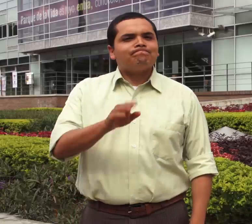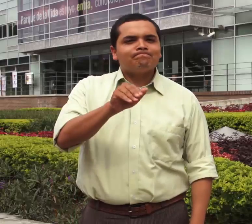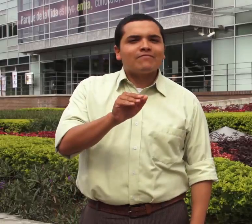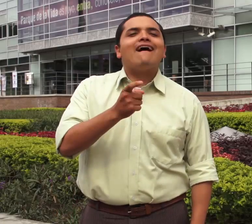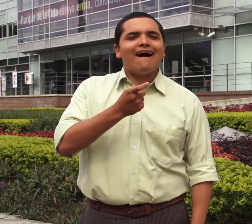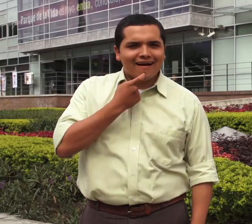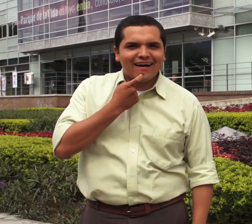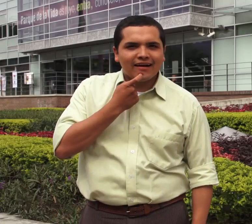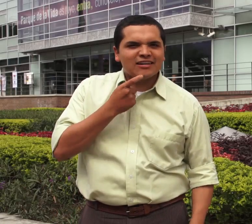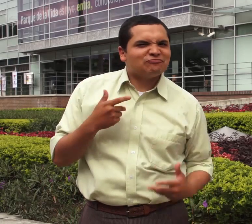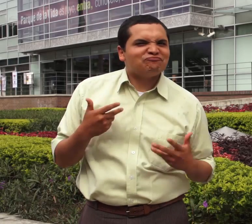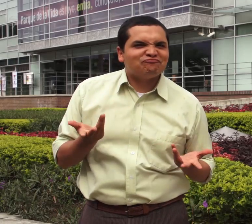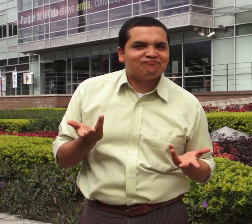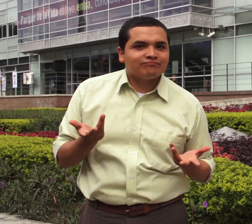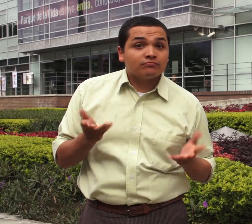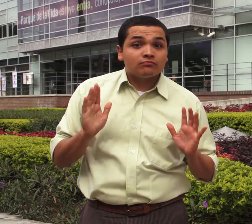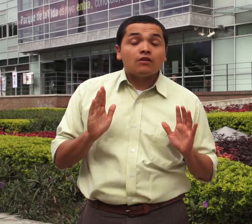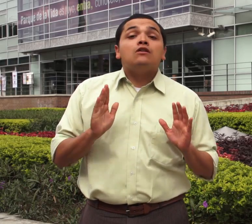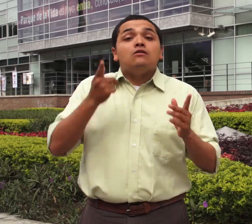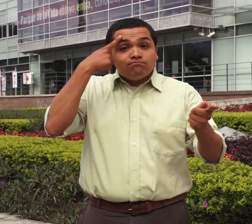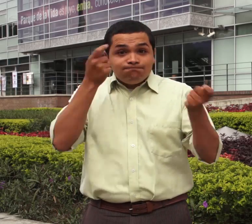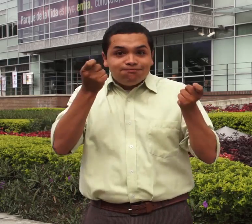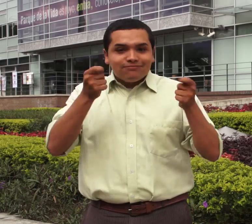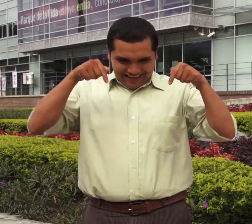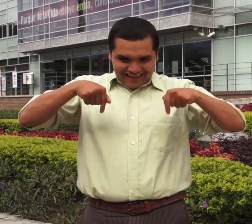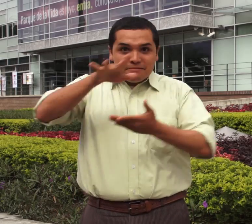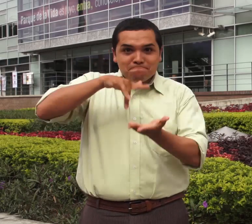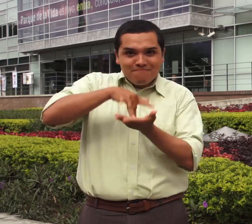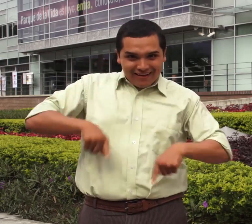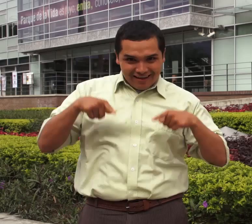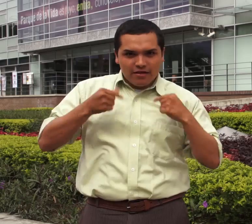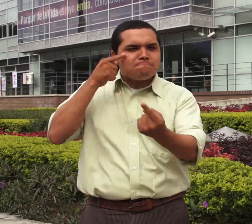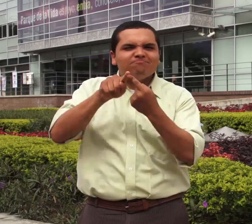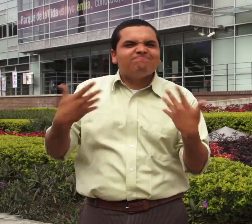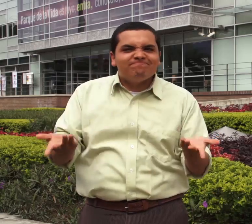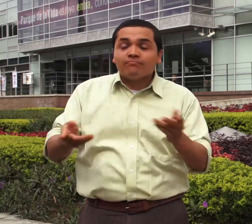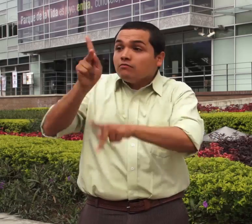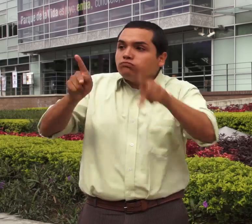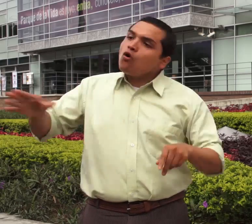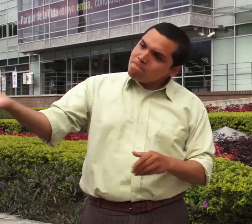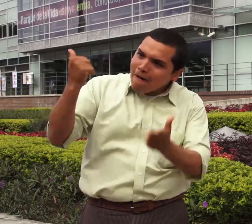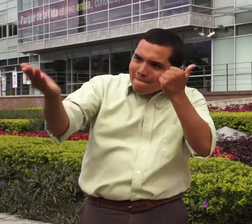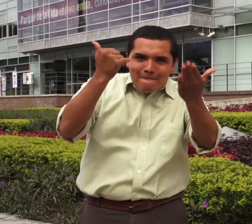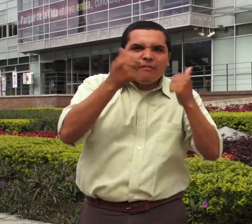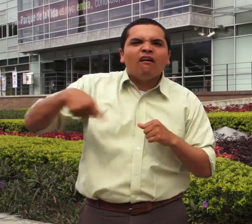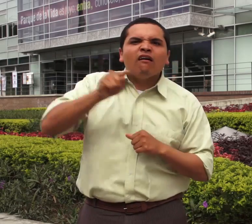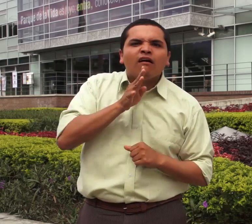y capacidades es un proyecto que se encuentra como estrategia en el marco de comportamientos saludables y que tiene como objetivo visibilizar